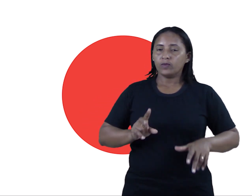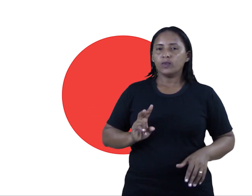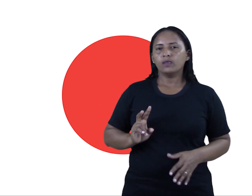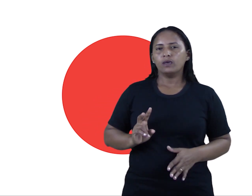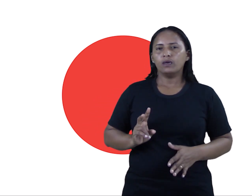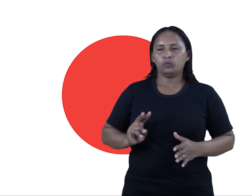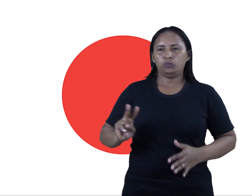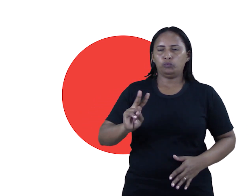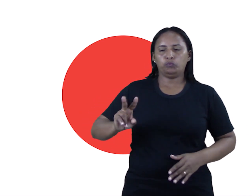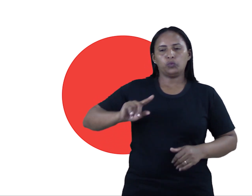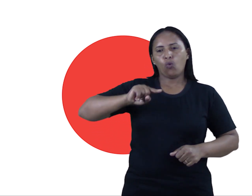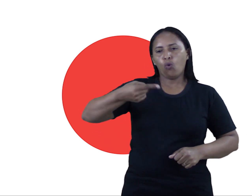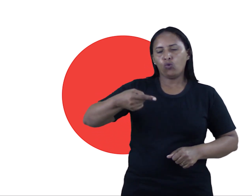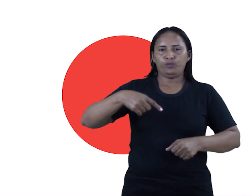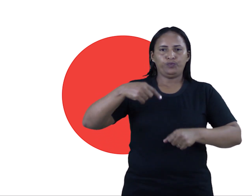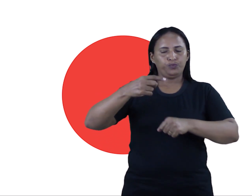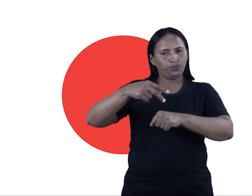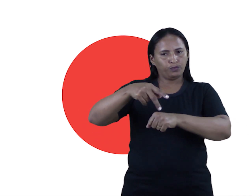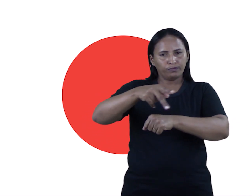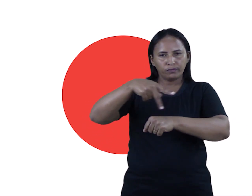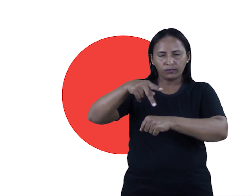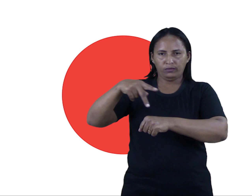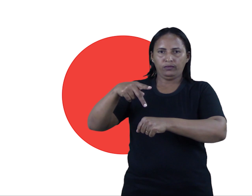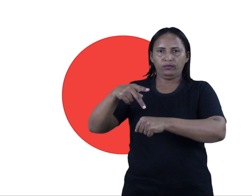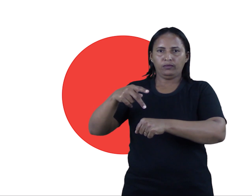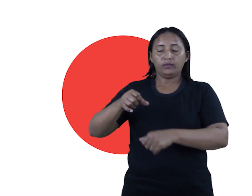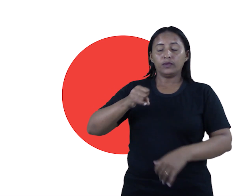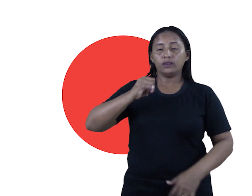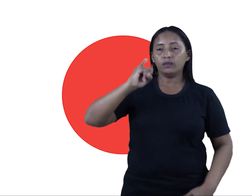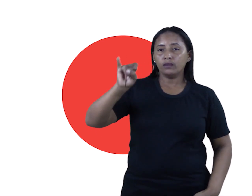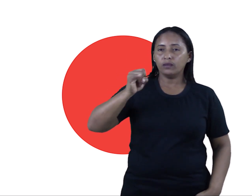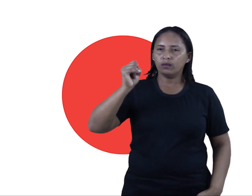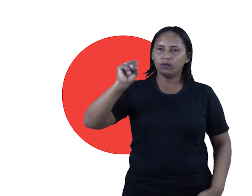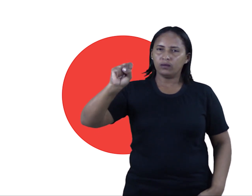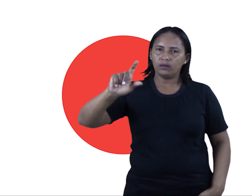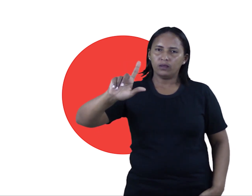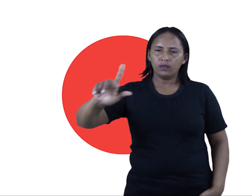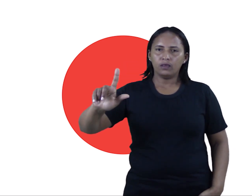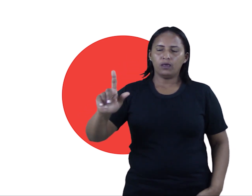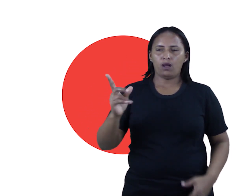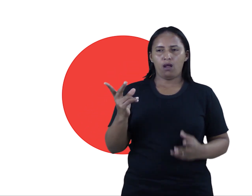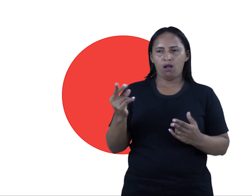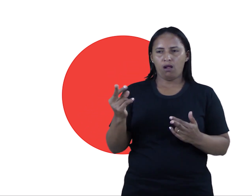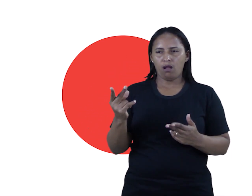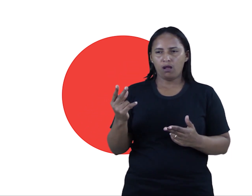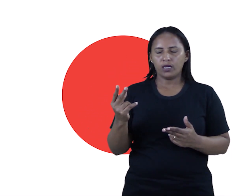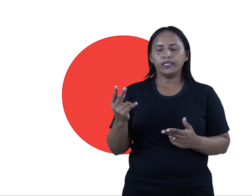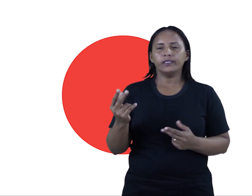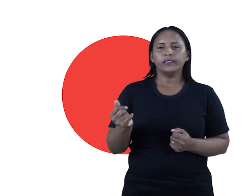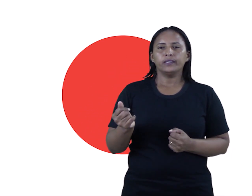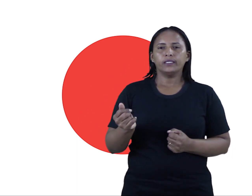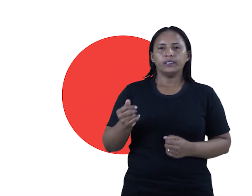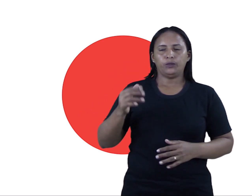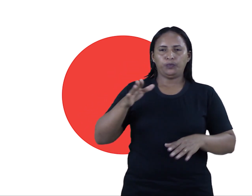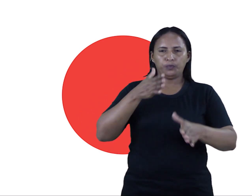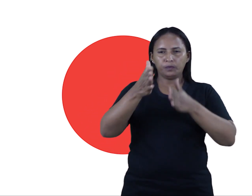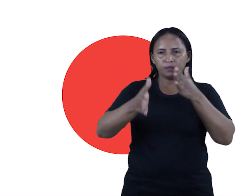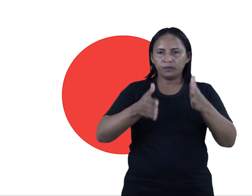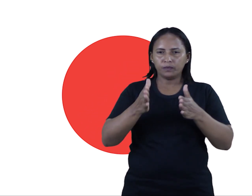de sinais ocidentais. A JSL se assemelha mais com a língua usada em Taiwan